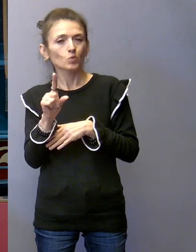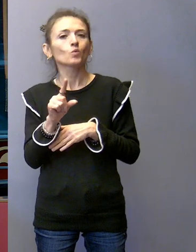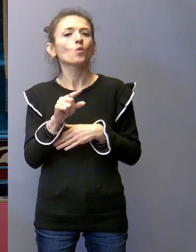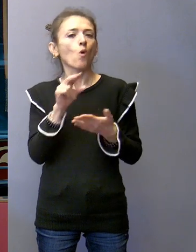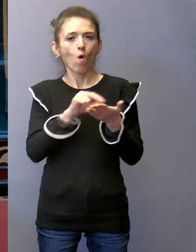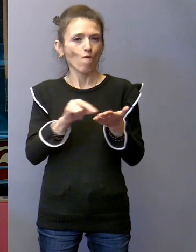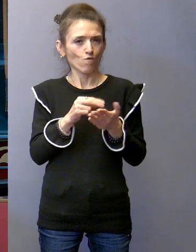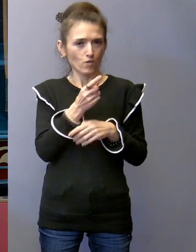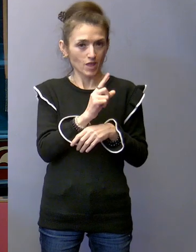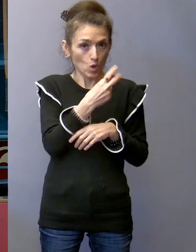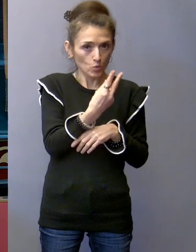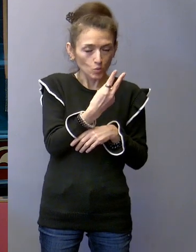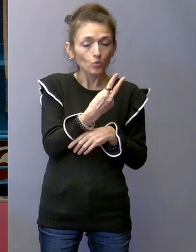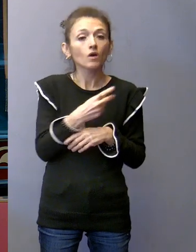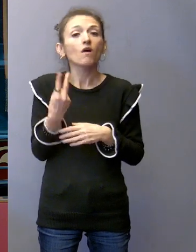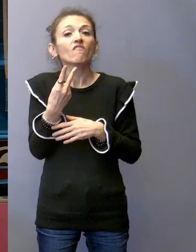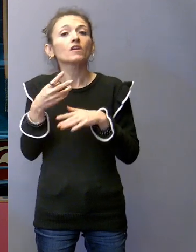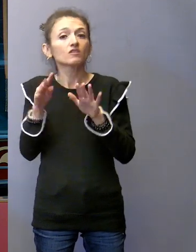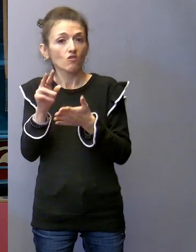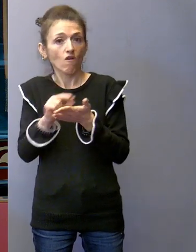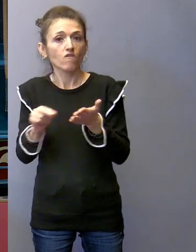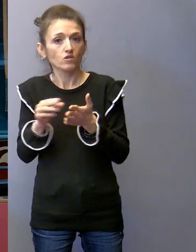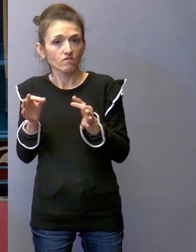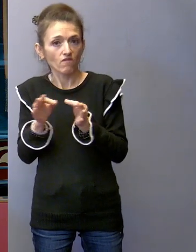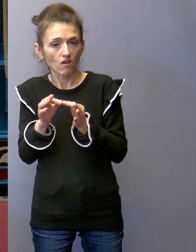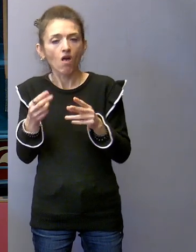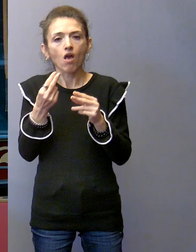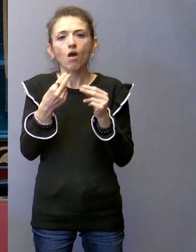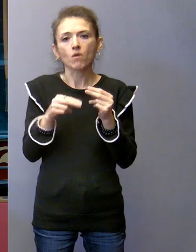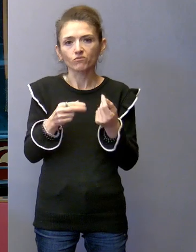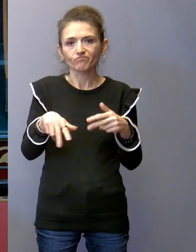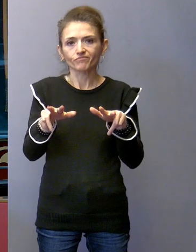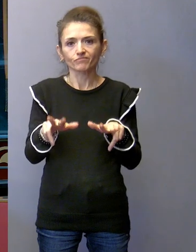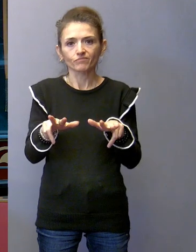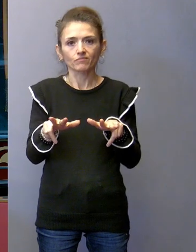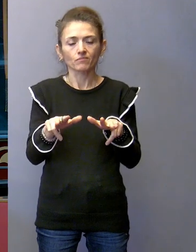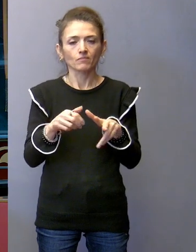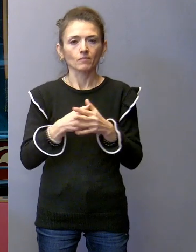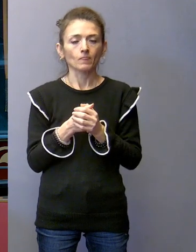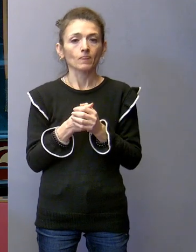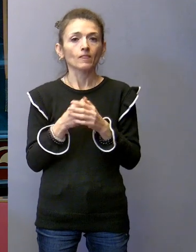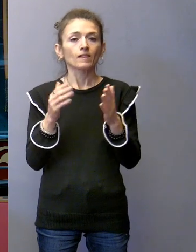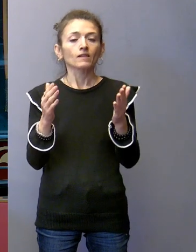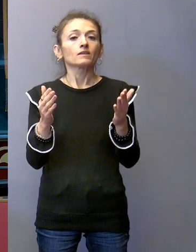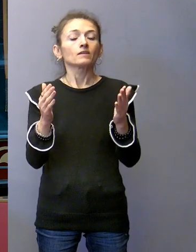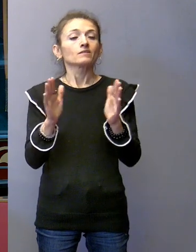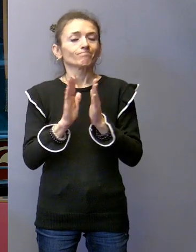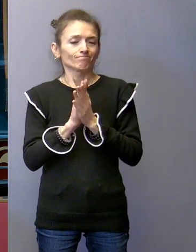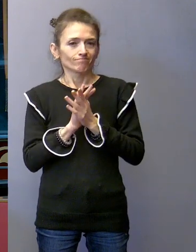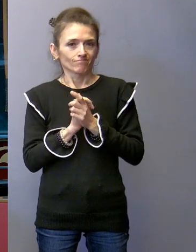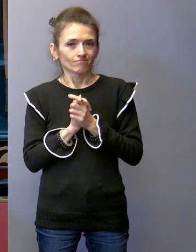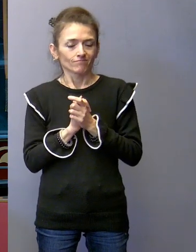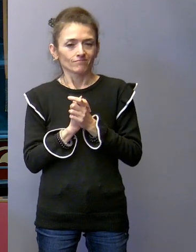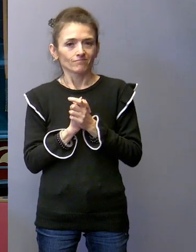non votanti 29 voti favorevoli l'emendamento è accolto passiamo Allora per